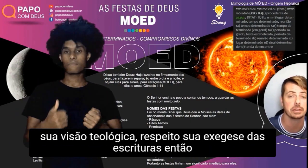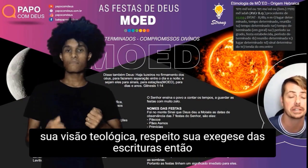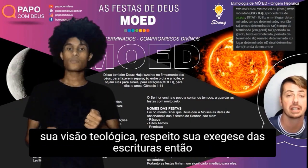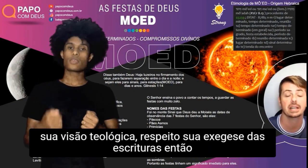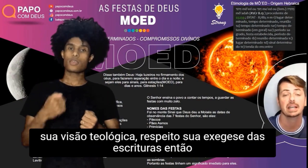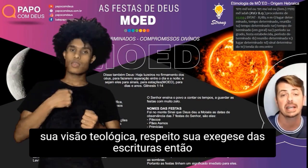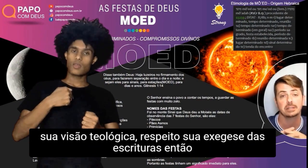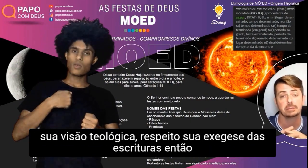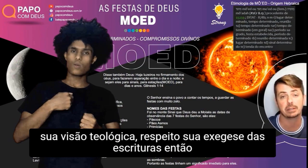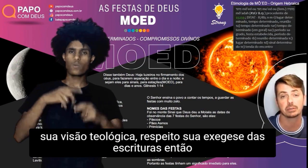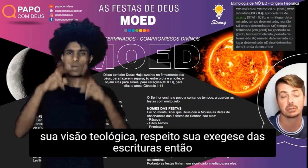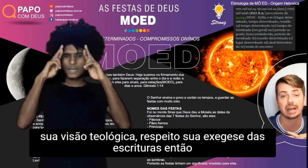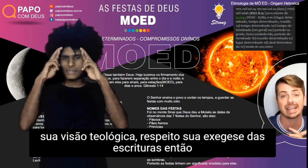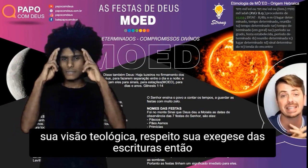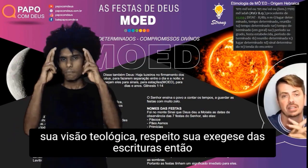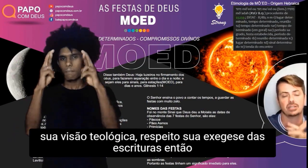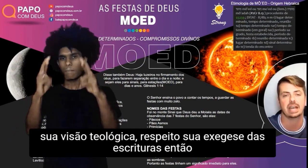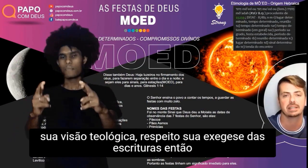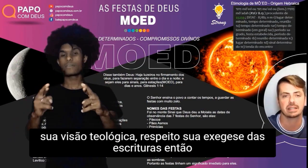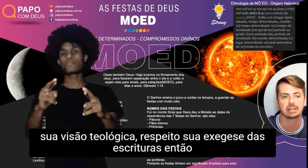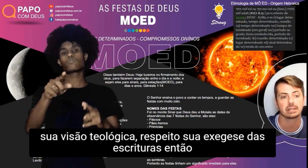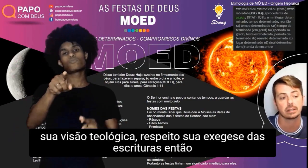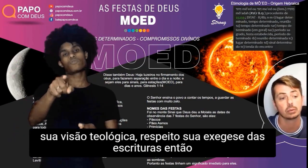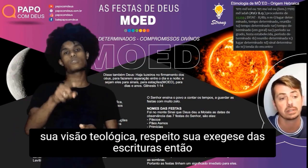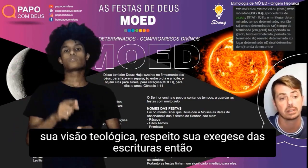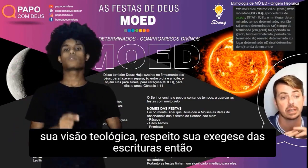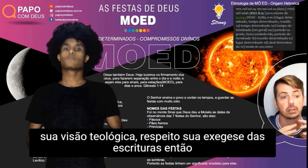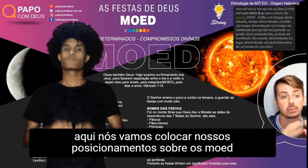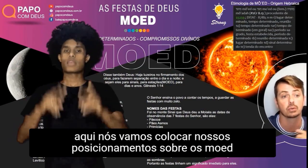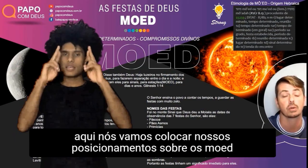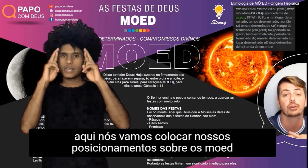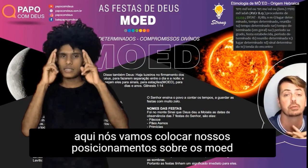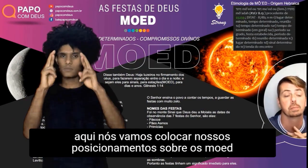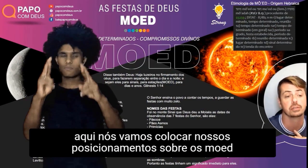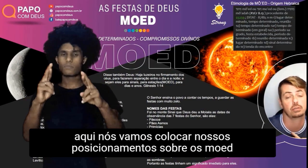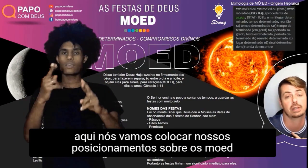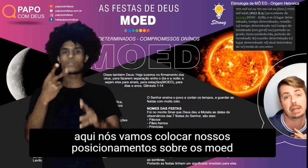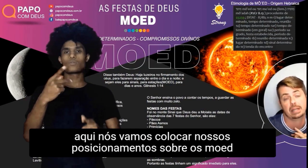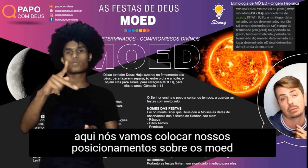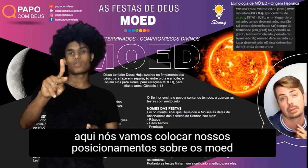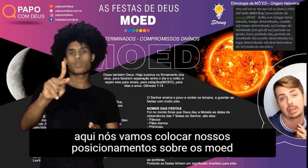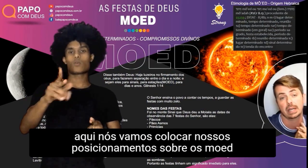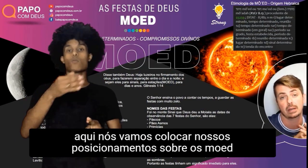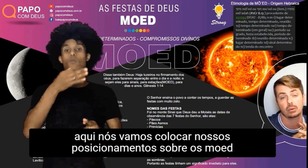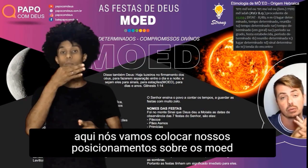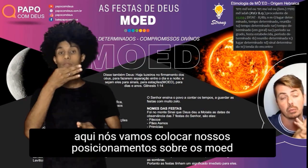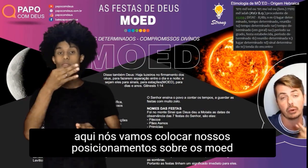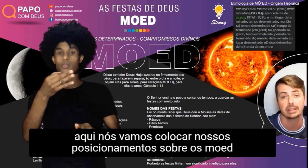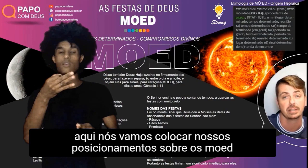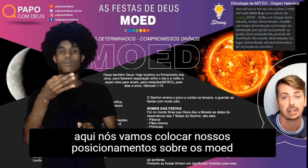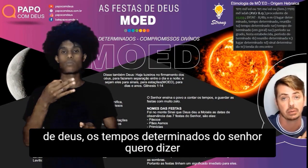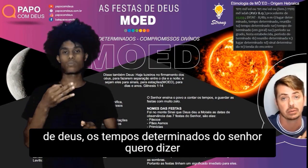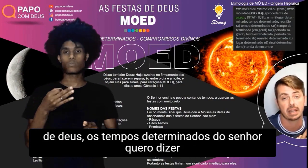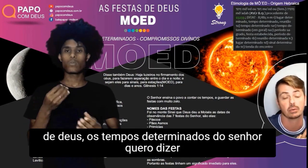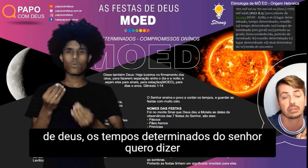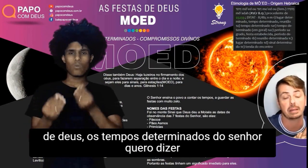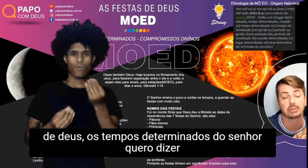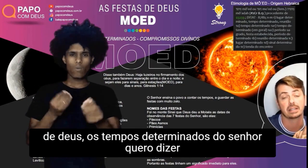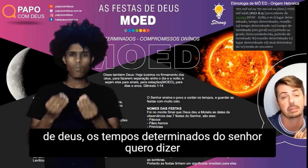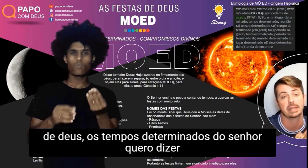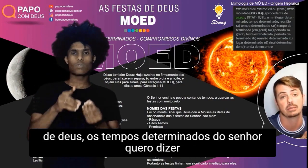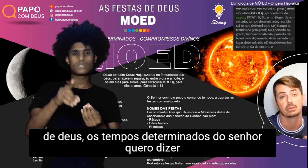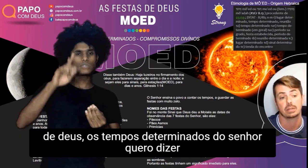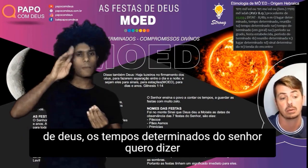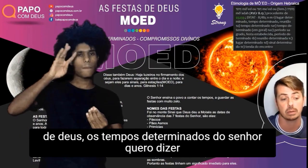visão teológica, respeito a sua exegese das escrituras, então aqui nós vamos colocar o nosso posicionamento sobre os moedes de Deus, tá? Os